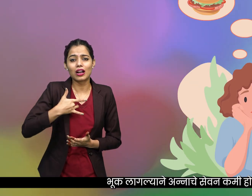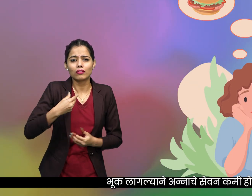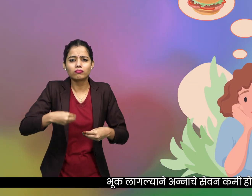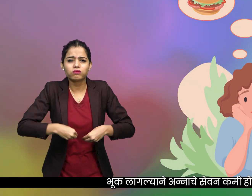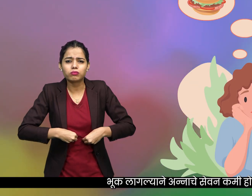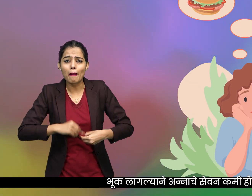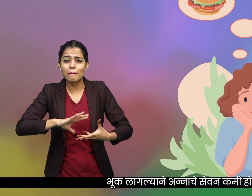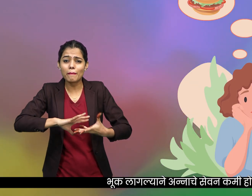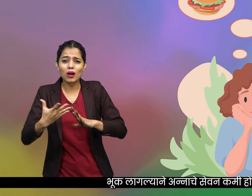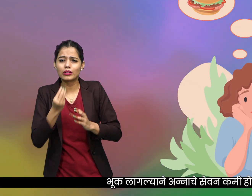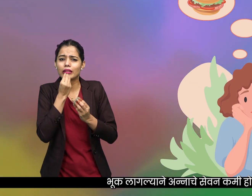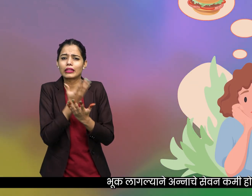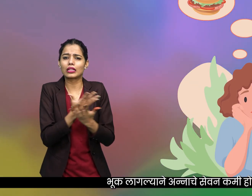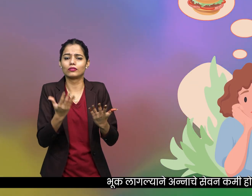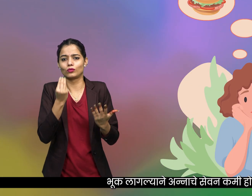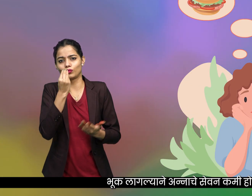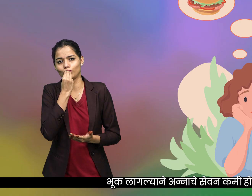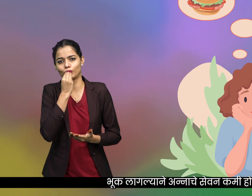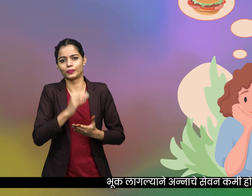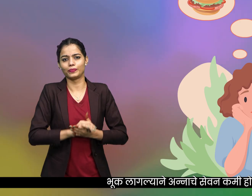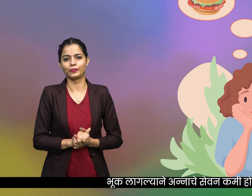भूक लागल्याने अन्नाचे सेवन कमी होते.